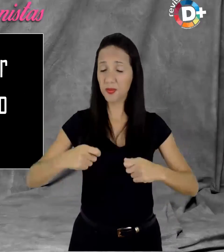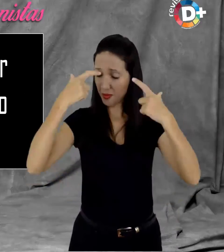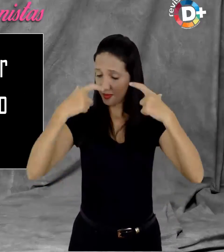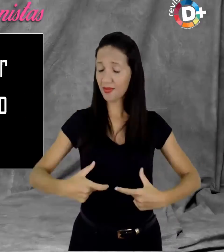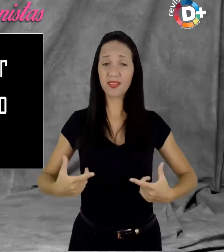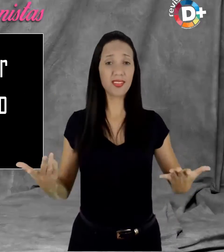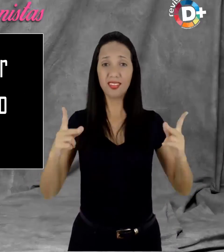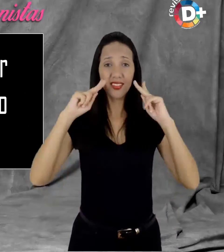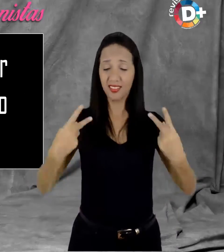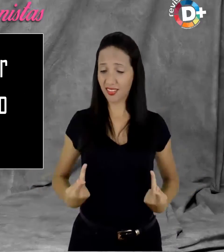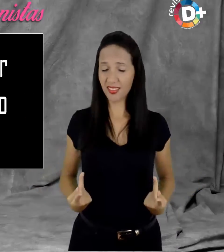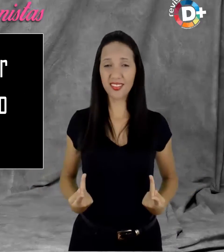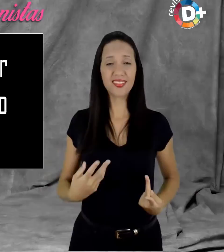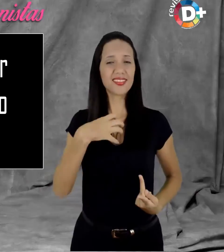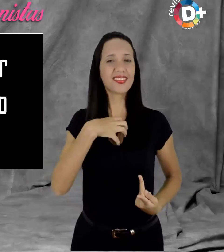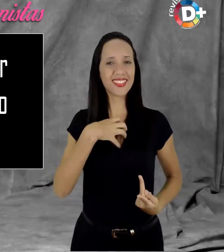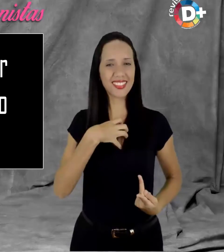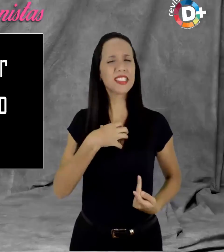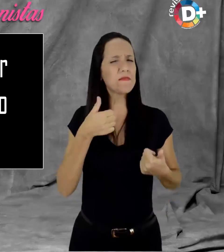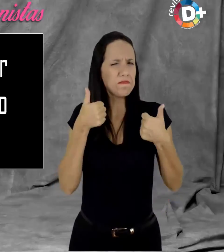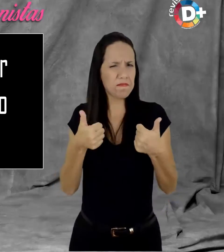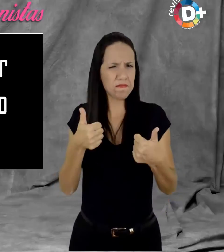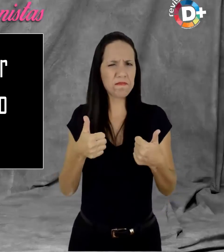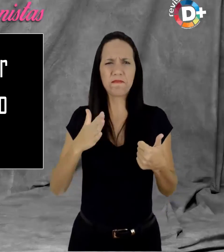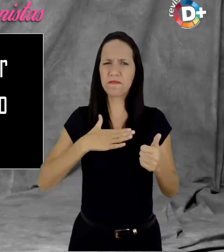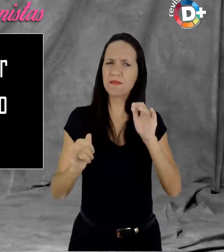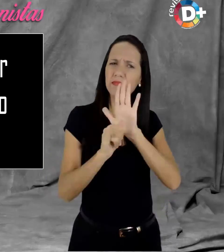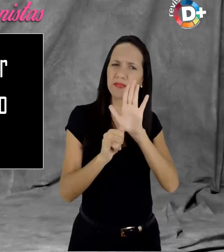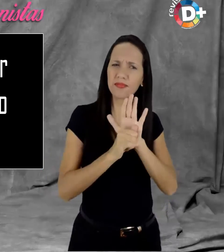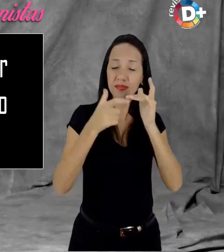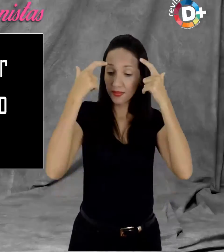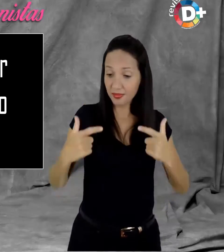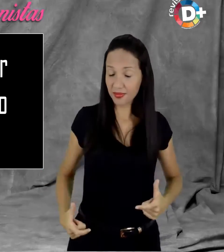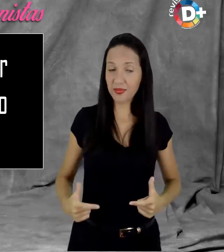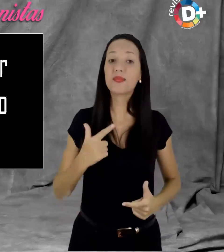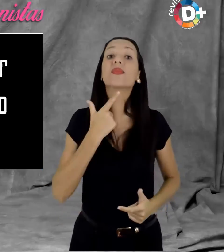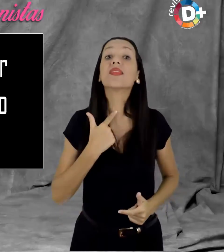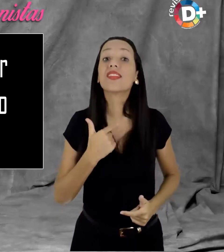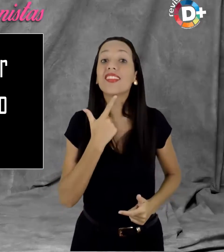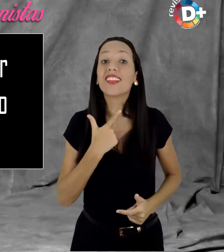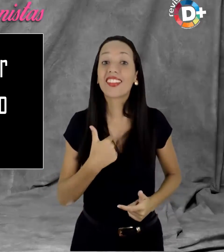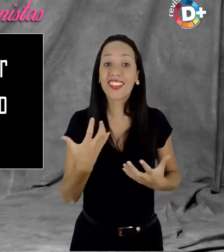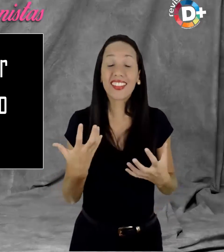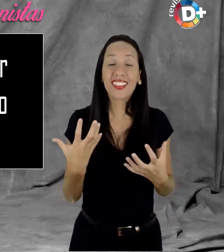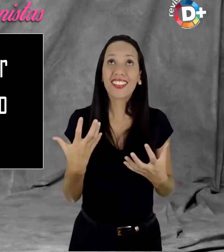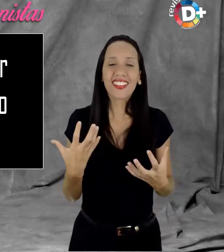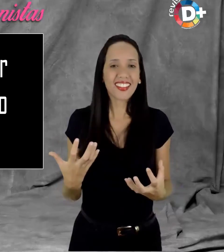a respeito daquilo que podemos ou não podemos ser. É preciso sentir-se bem com sua identidade, seu